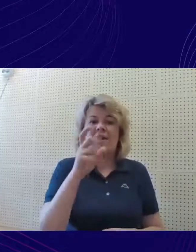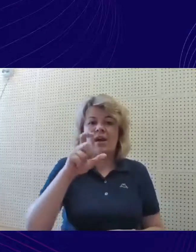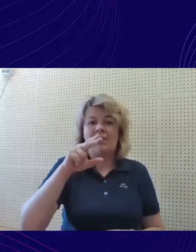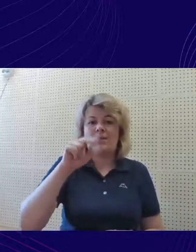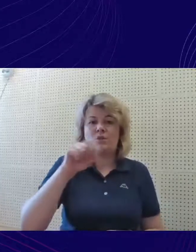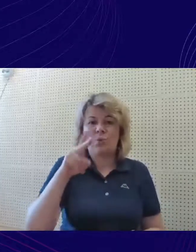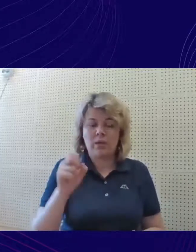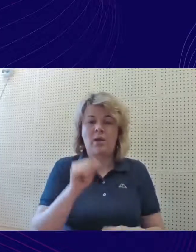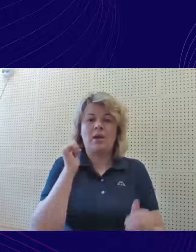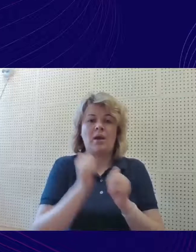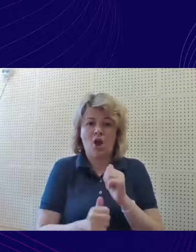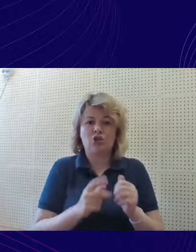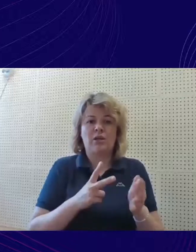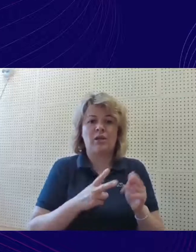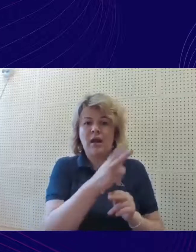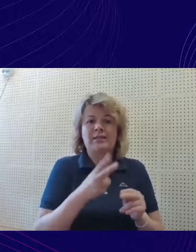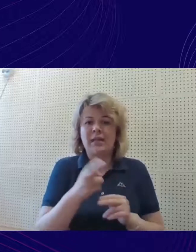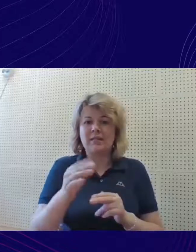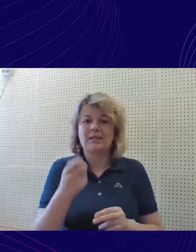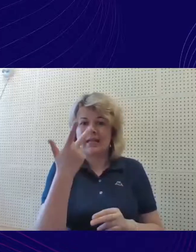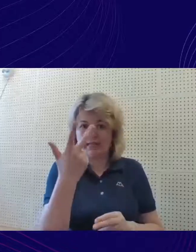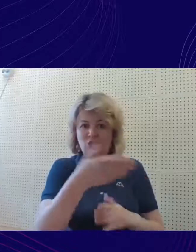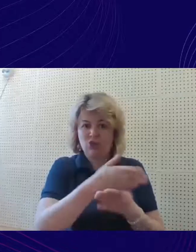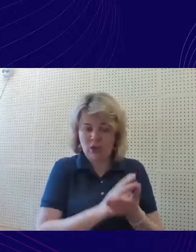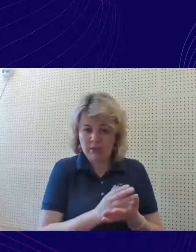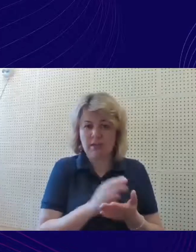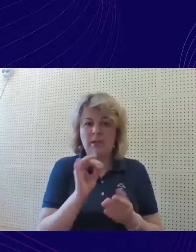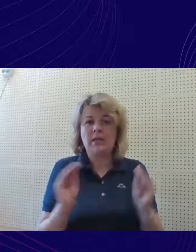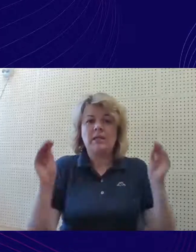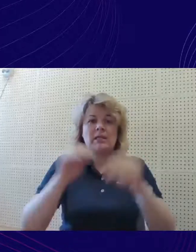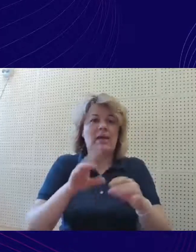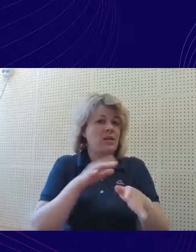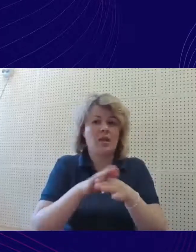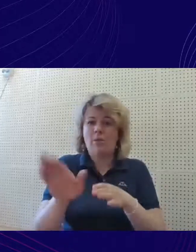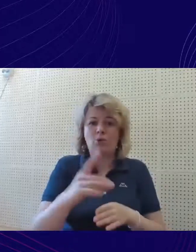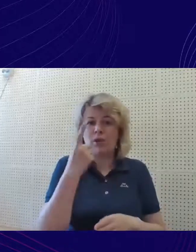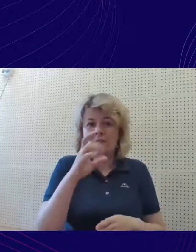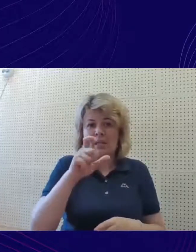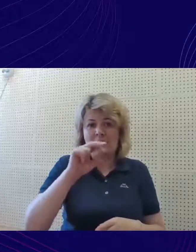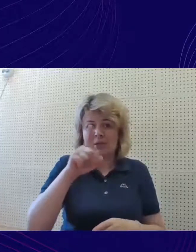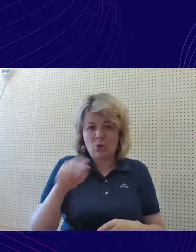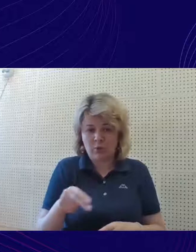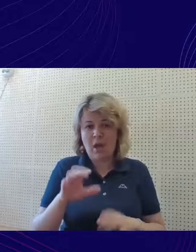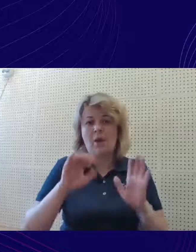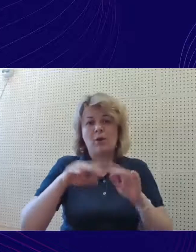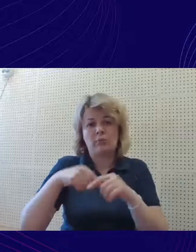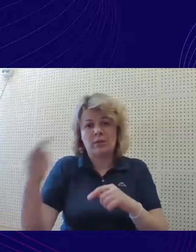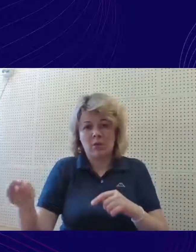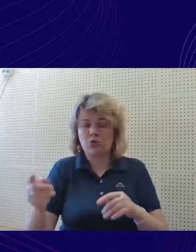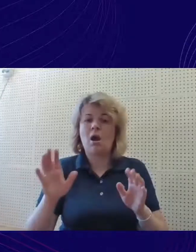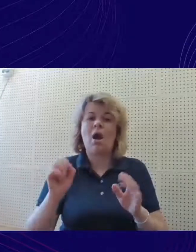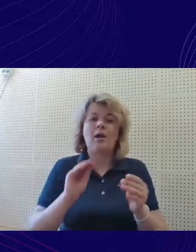три куска и ставятся не целиком эпизод, потом следующий эпизод, а ставятся кусочек одного,